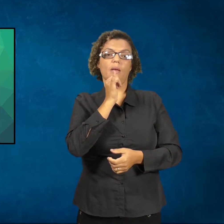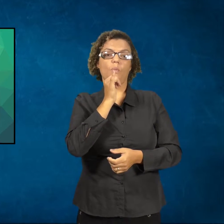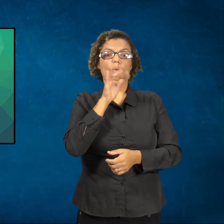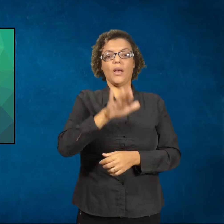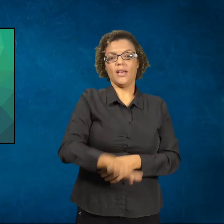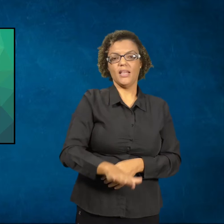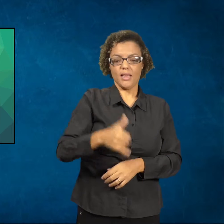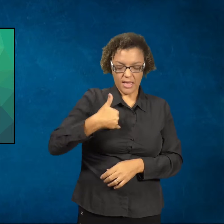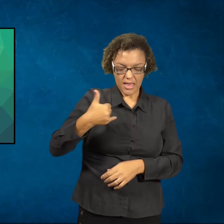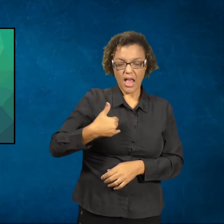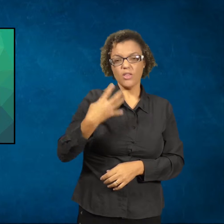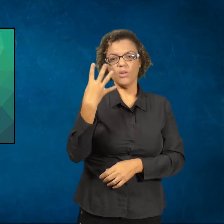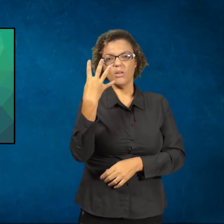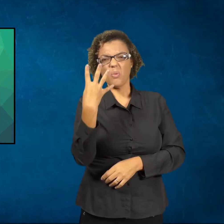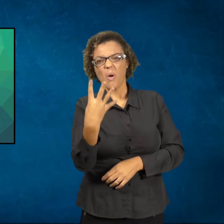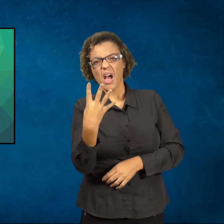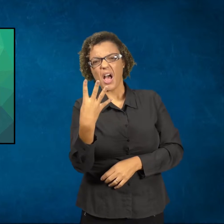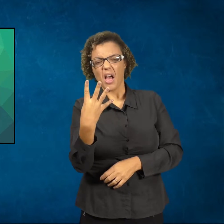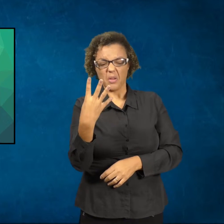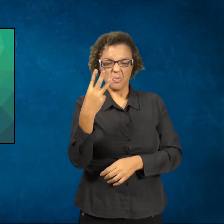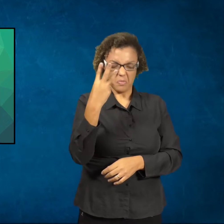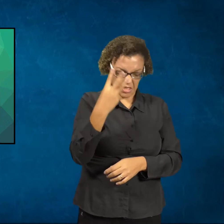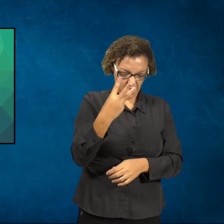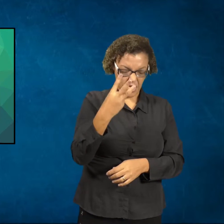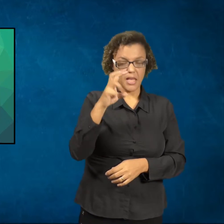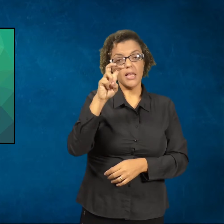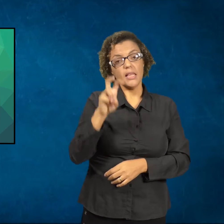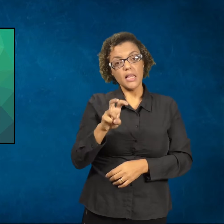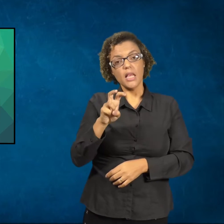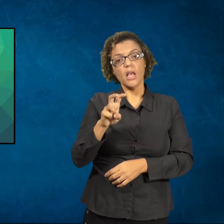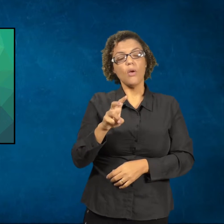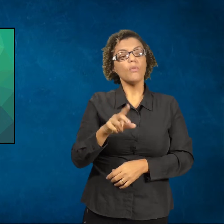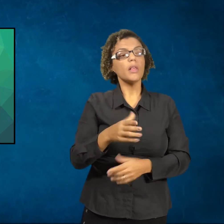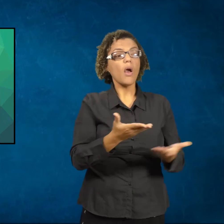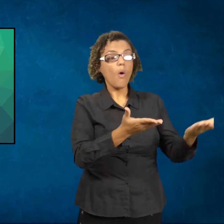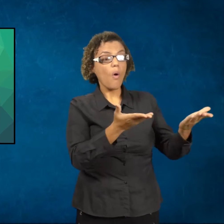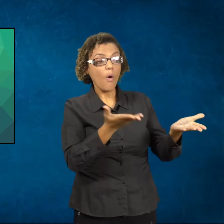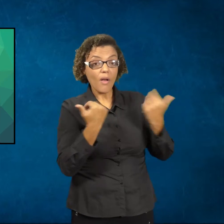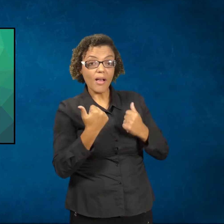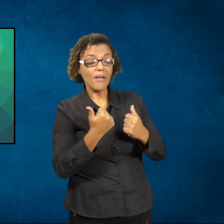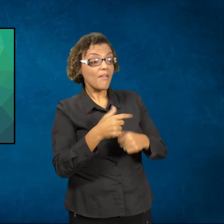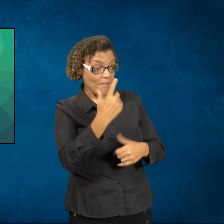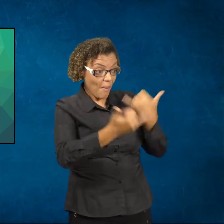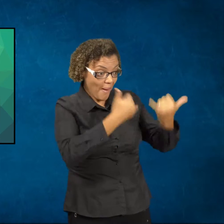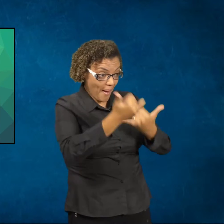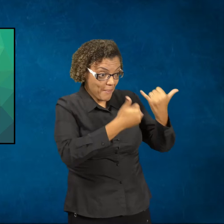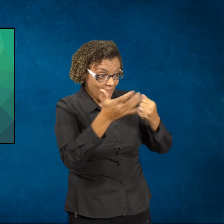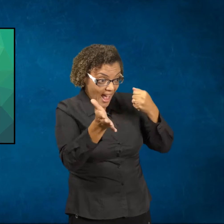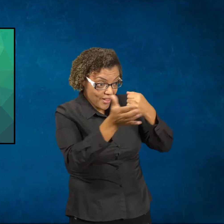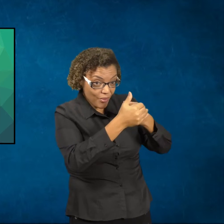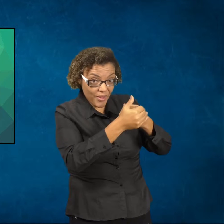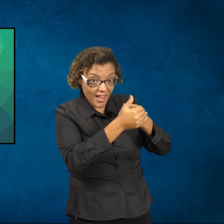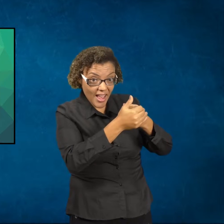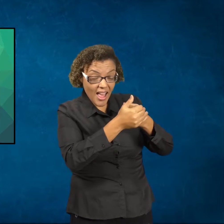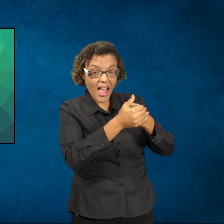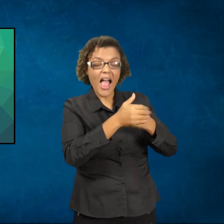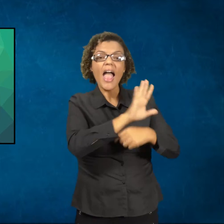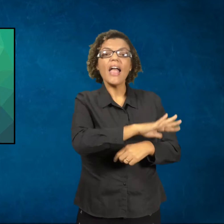exemplo, 3, 4, 5 anos às vezes, e fala com ela, vamos brincar de esconder? A criança vai esconder fazendo